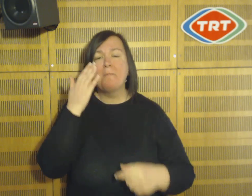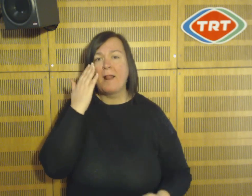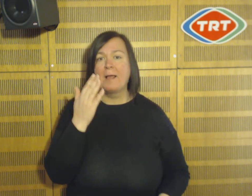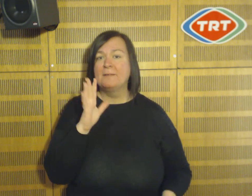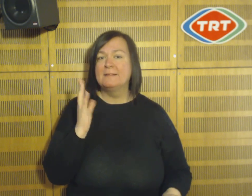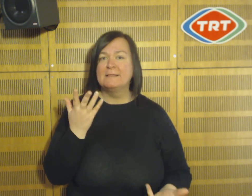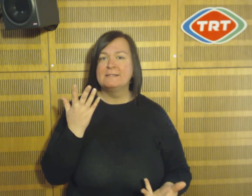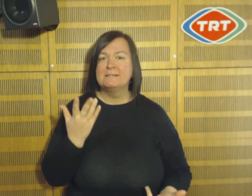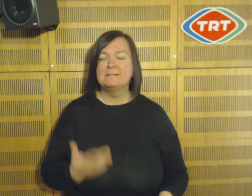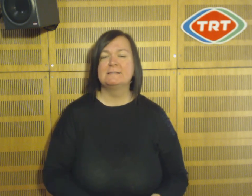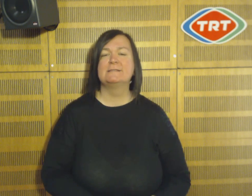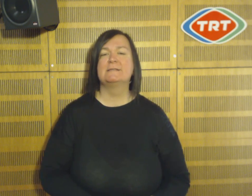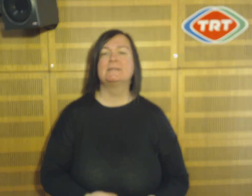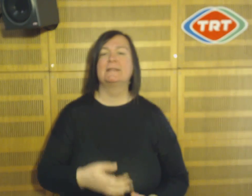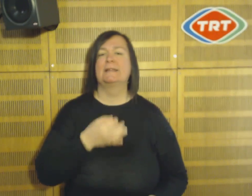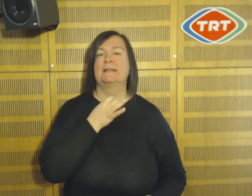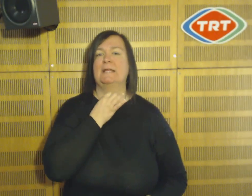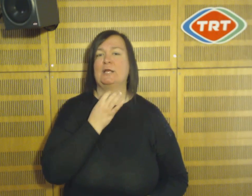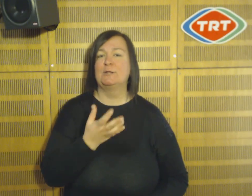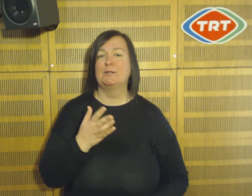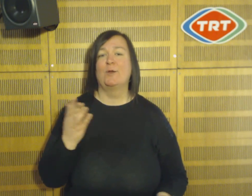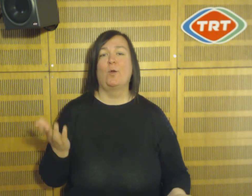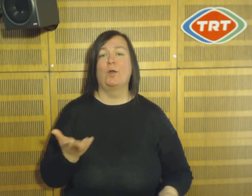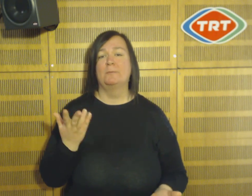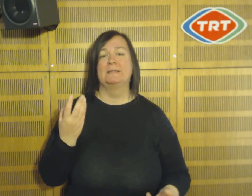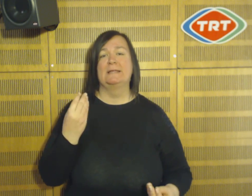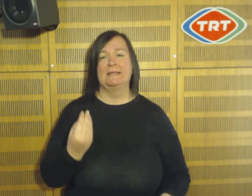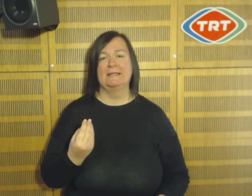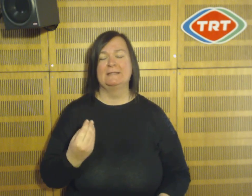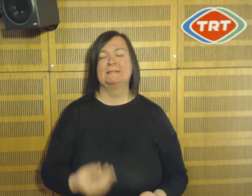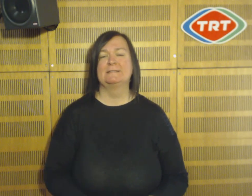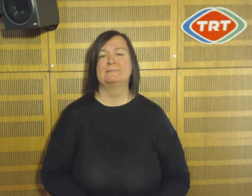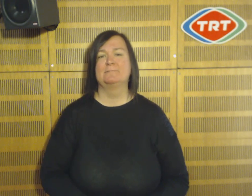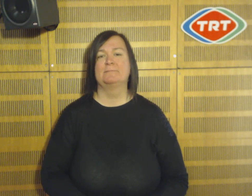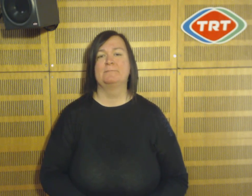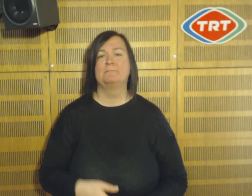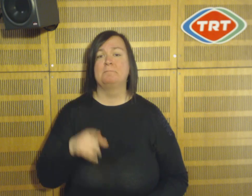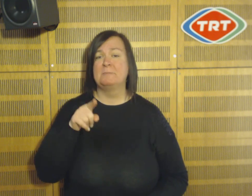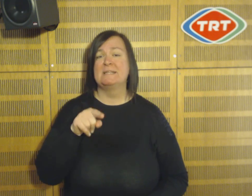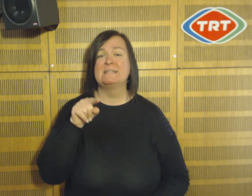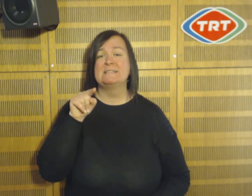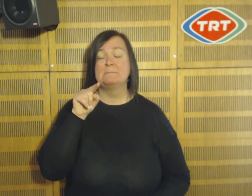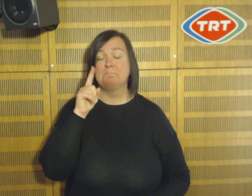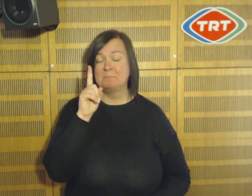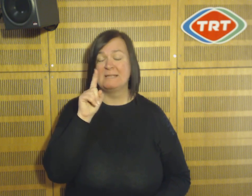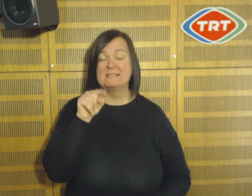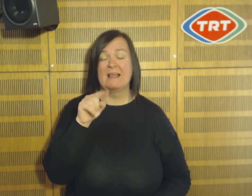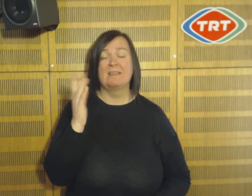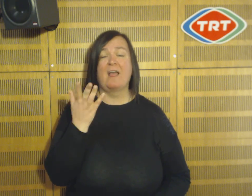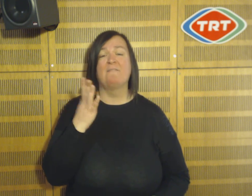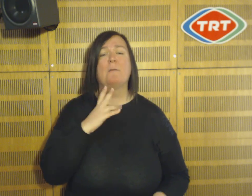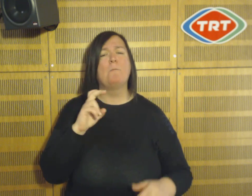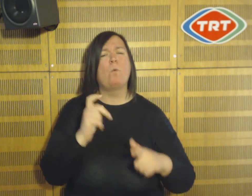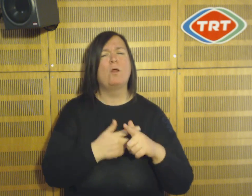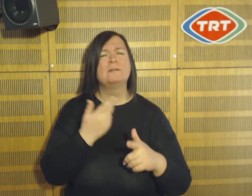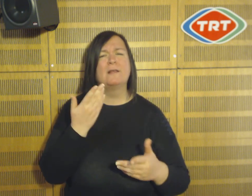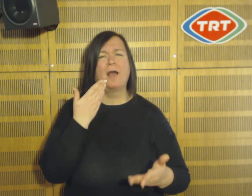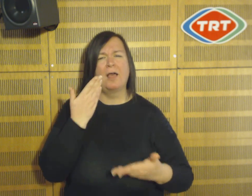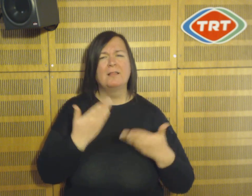nasılsınız Teşekkür ederiz olabildiğince iyiyiz Efendim bir sen daha var projesinin amacıyla başlayalım mı Eee